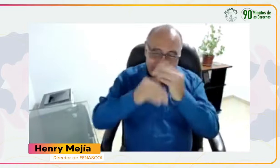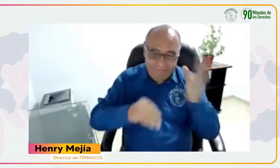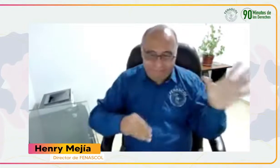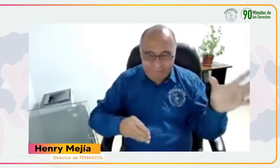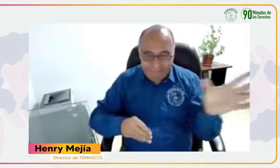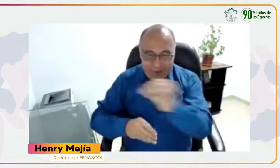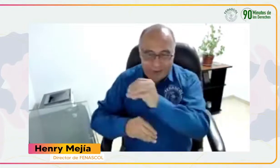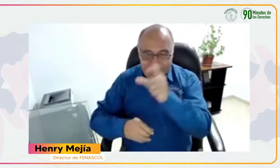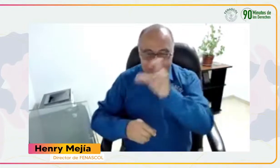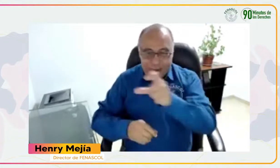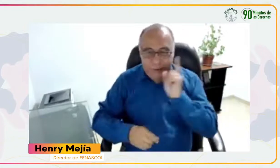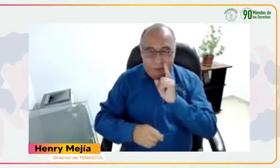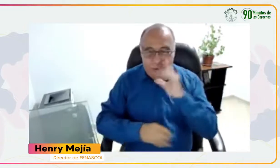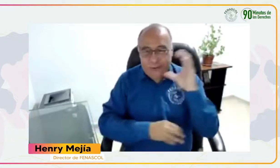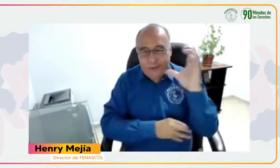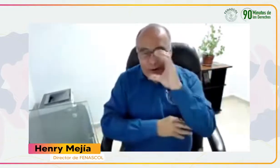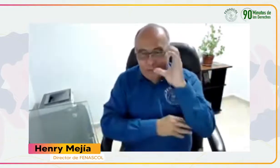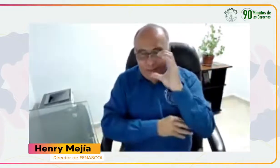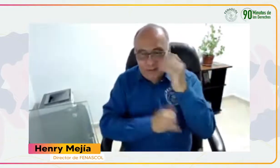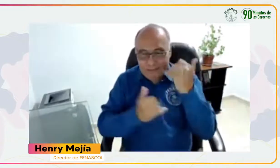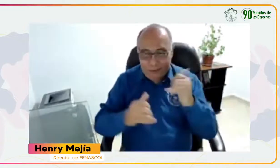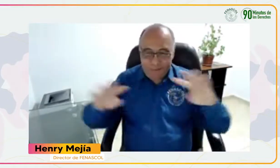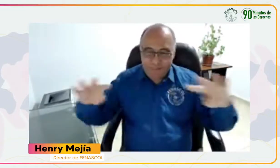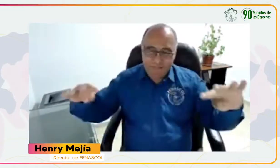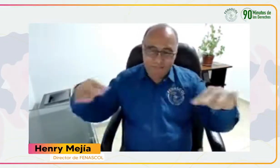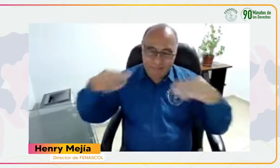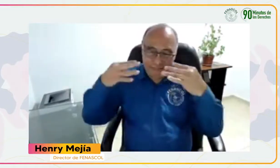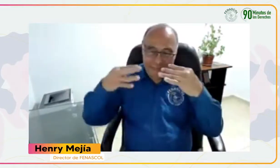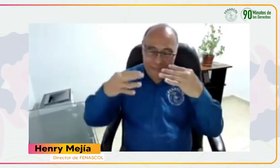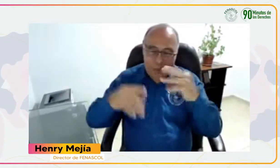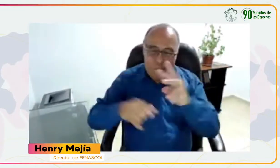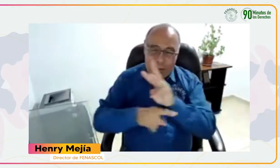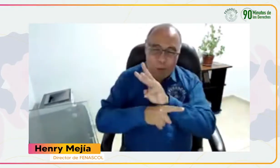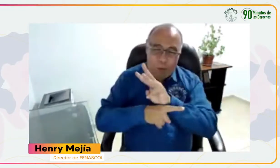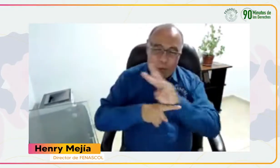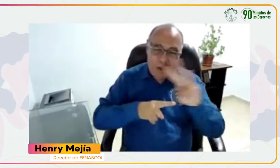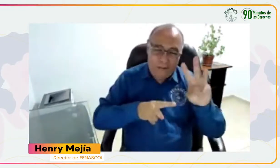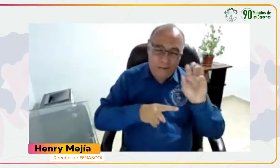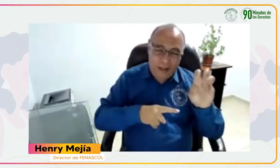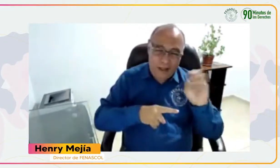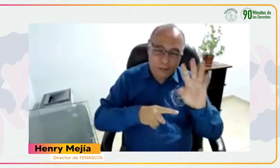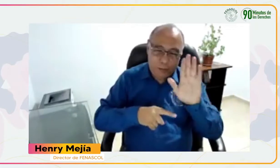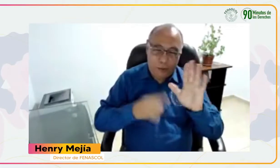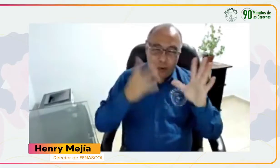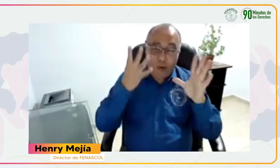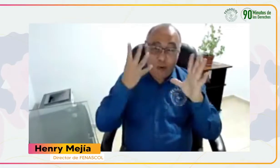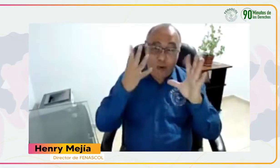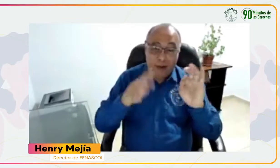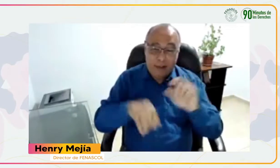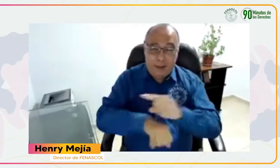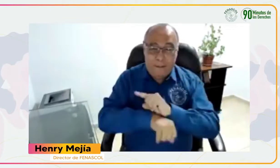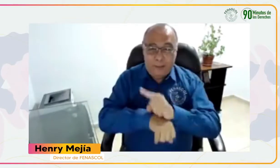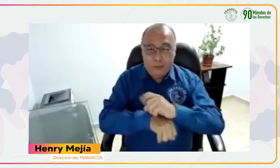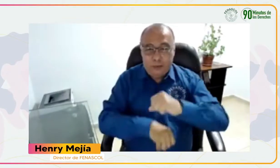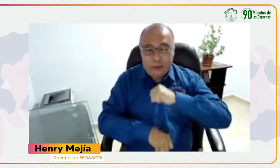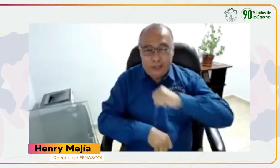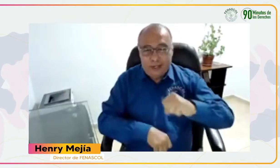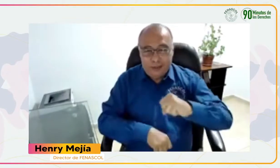Hola, muy buenas noches para todas y todas las personas que nos están viendo en este momento en el país a través de este webinario de